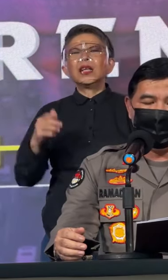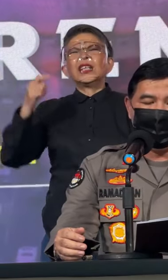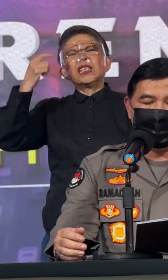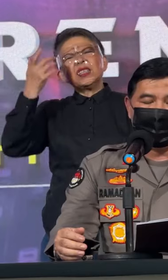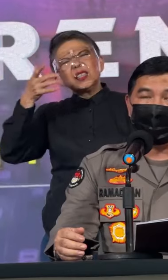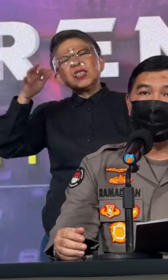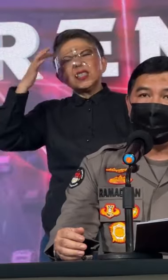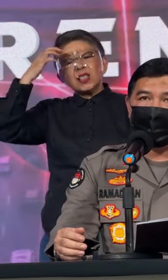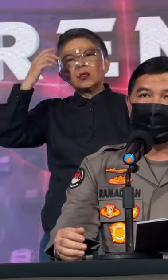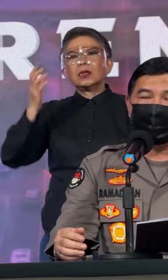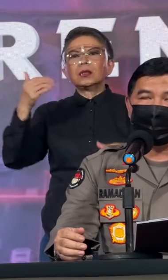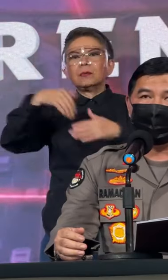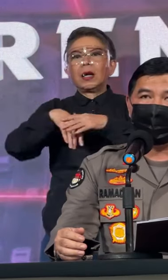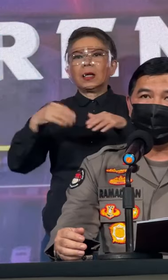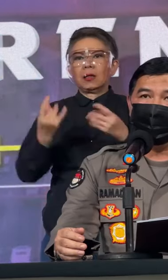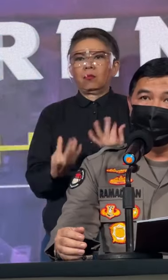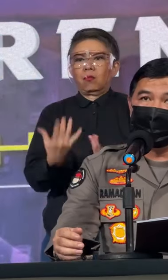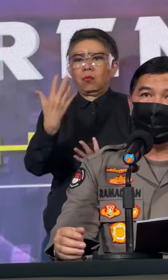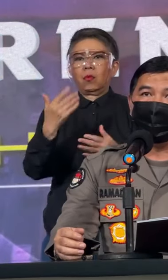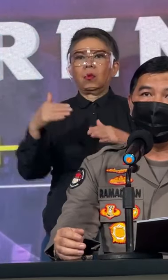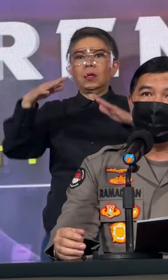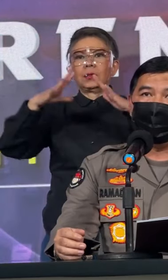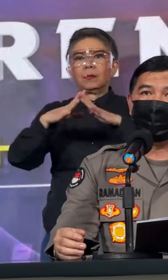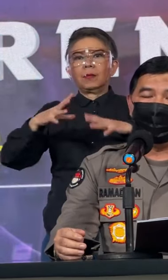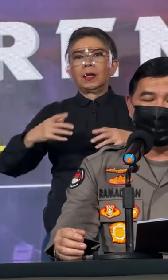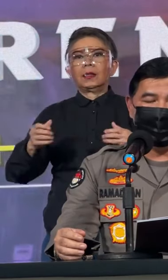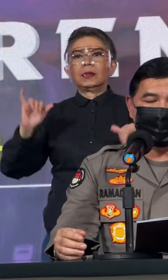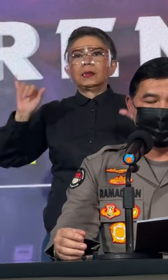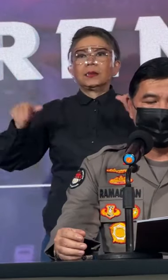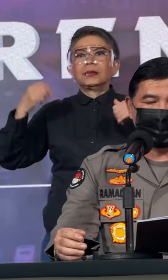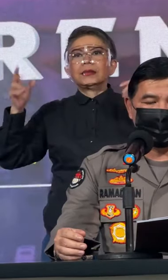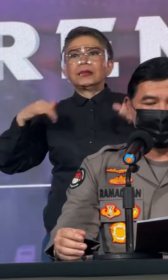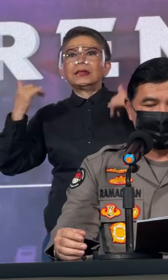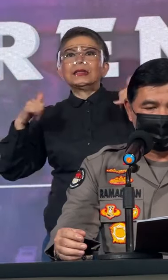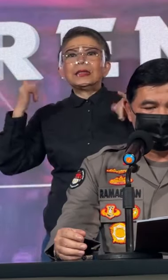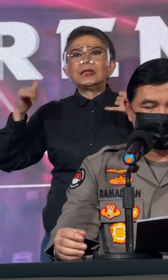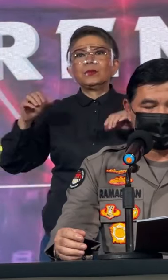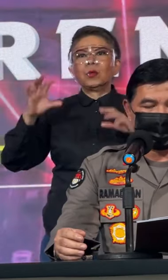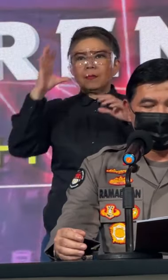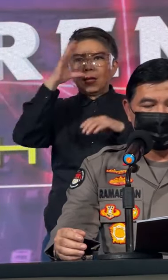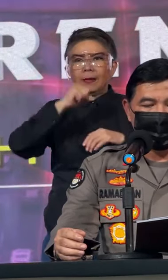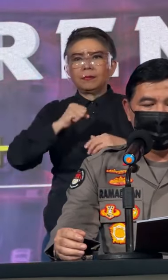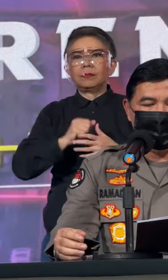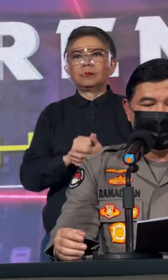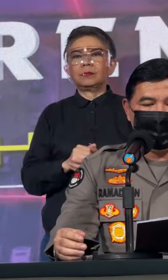diduga terbakar di tempat hiburan akibat bentrokan tersebut.